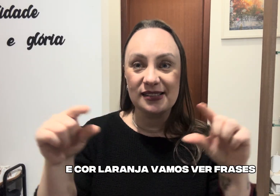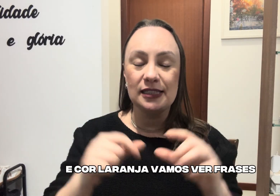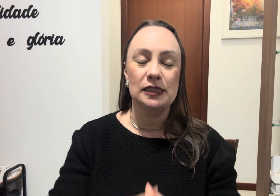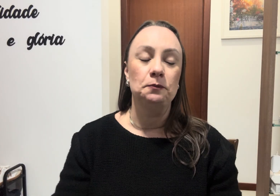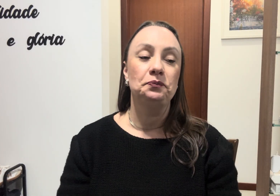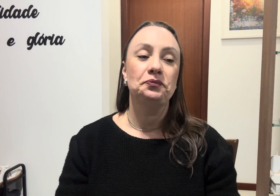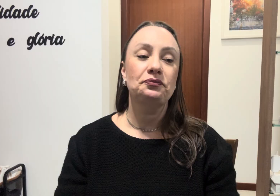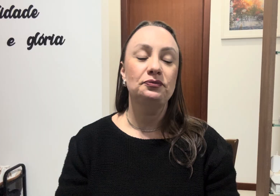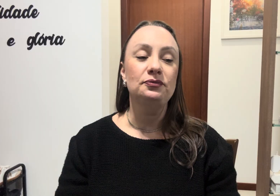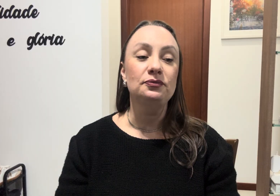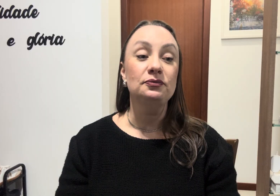frases?